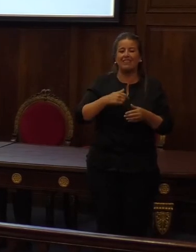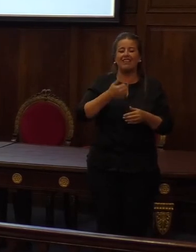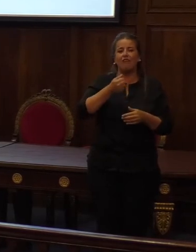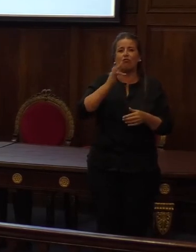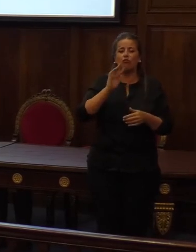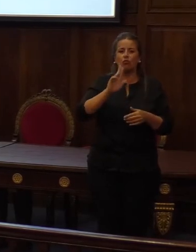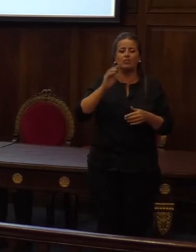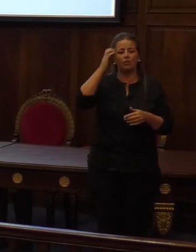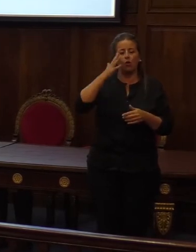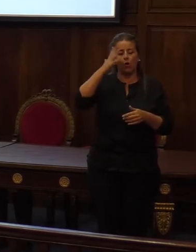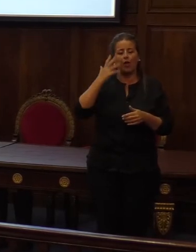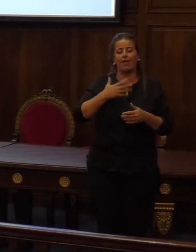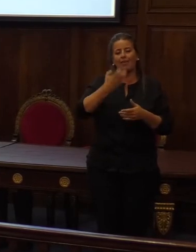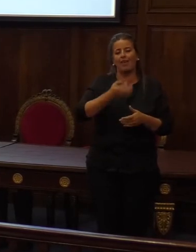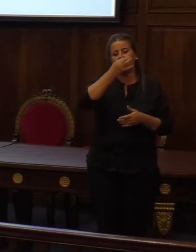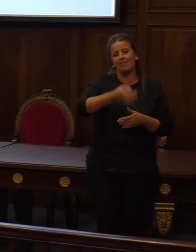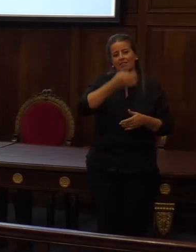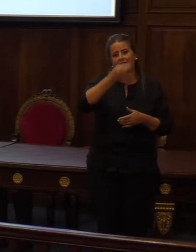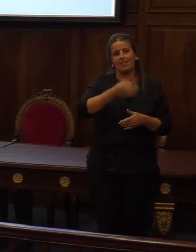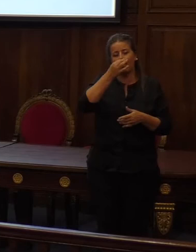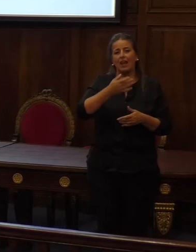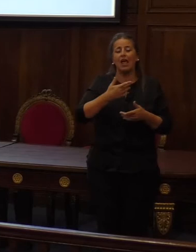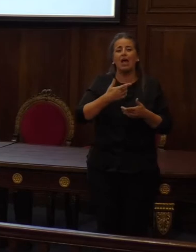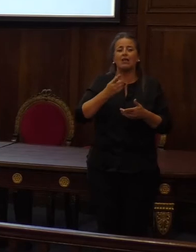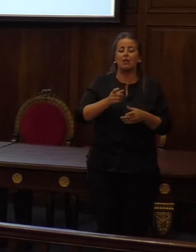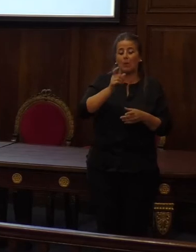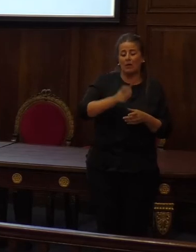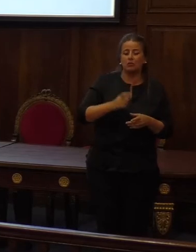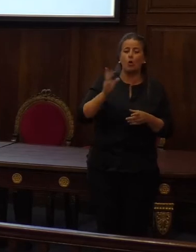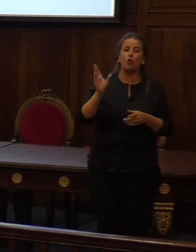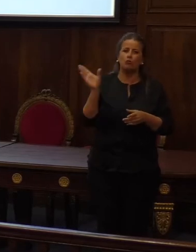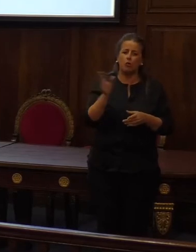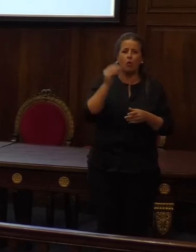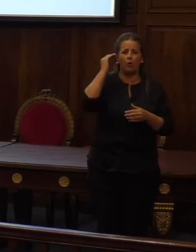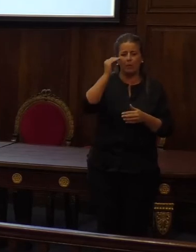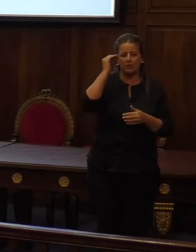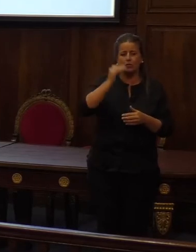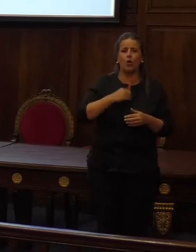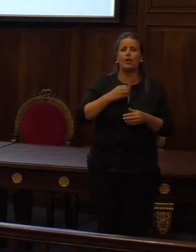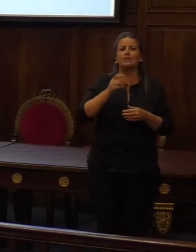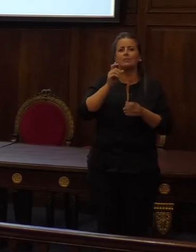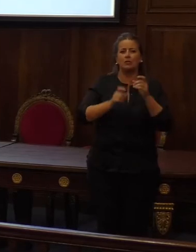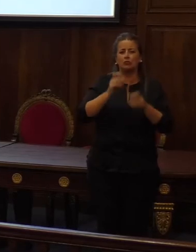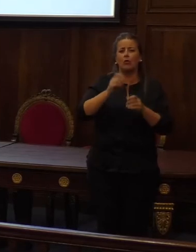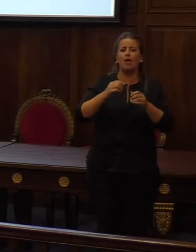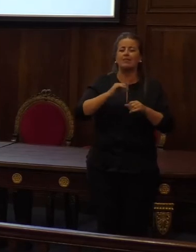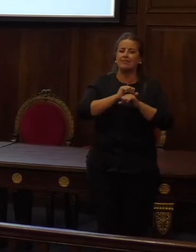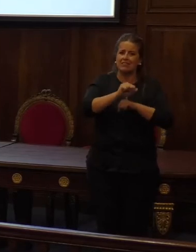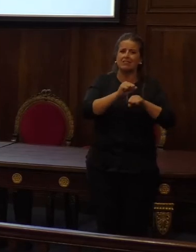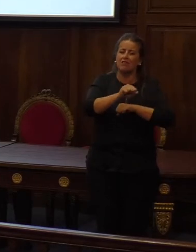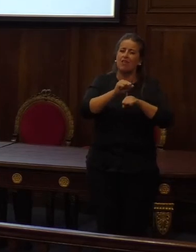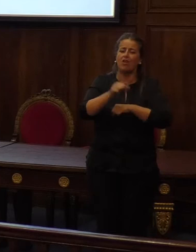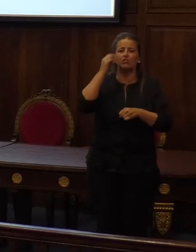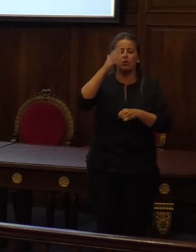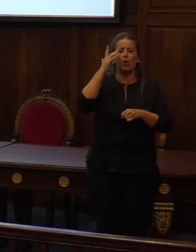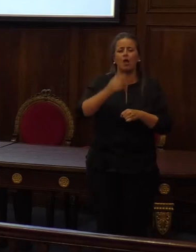hacer llegar a usted y en su persona, extensivamente, además docentes, egresados, estudiantes, funcionarios y colaboradores